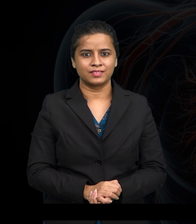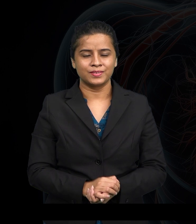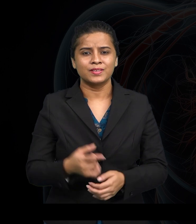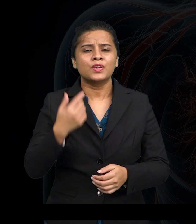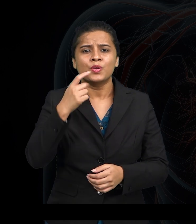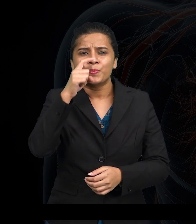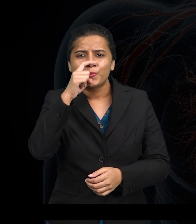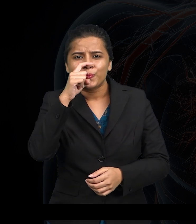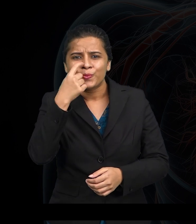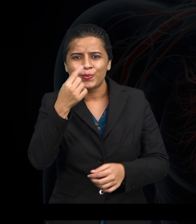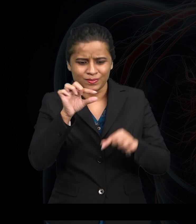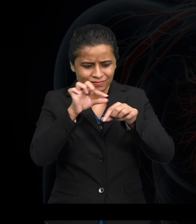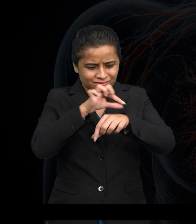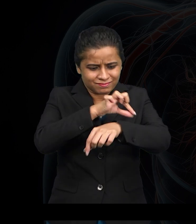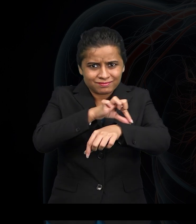शिरा,